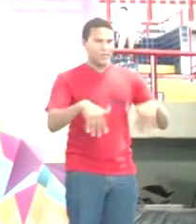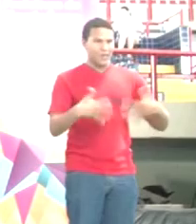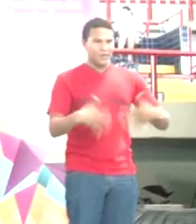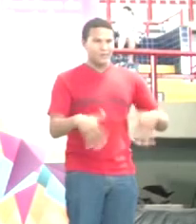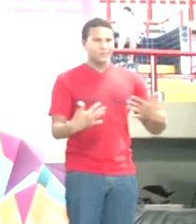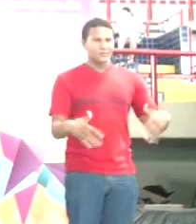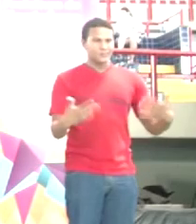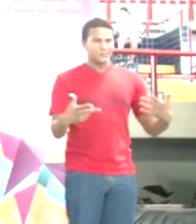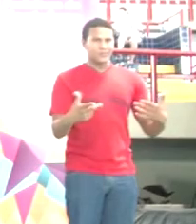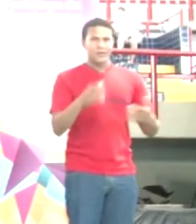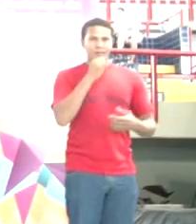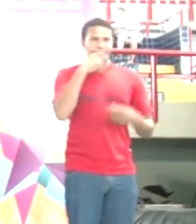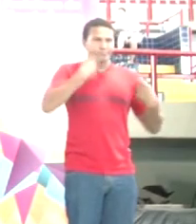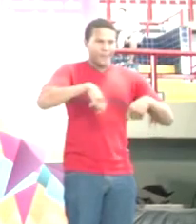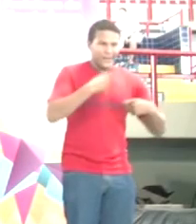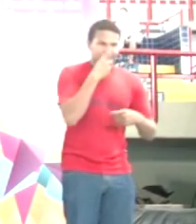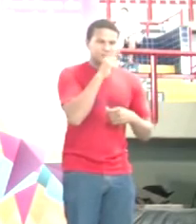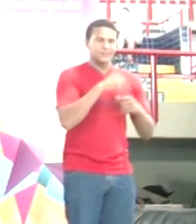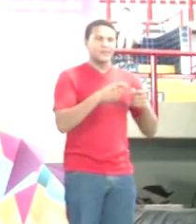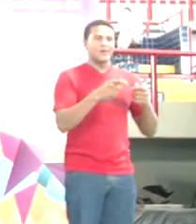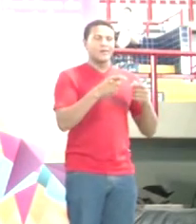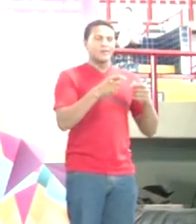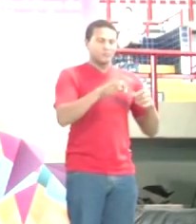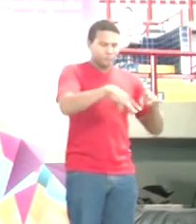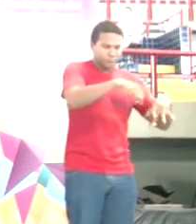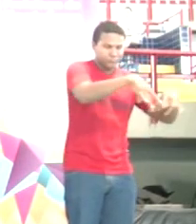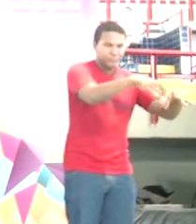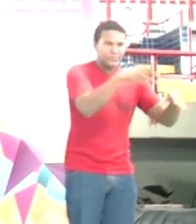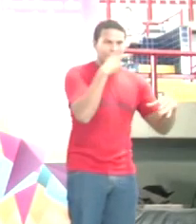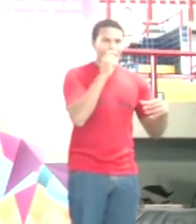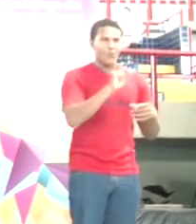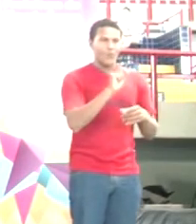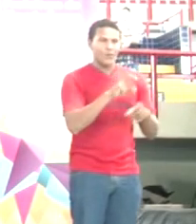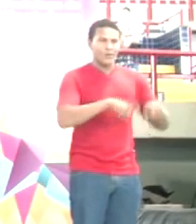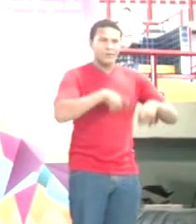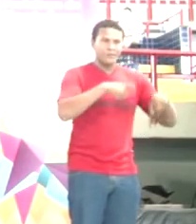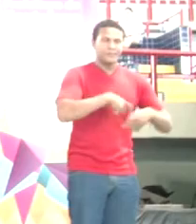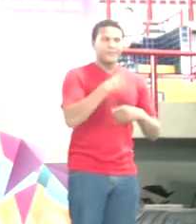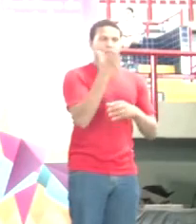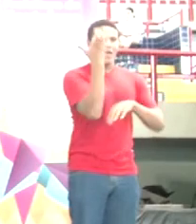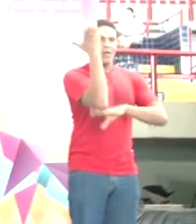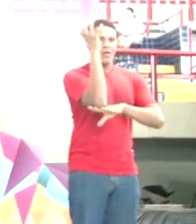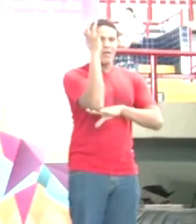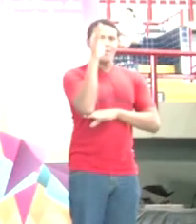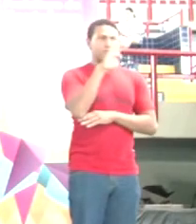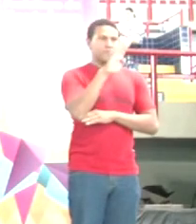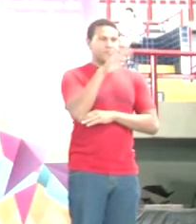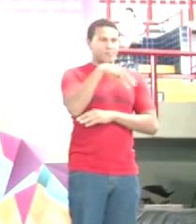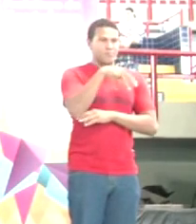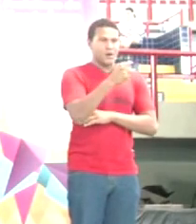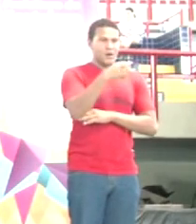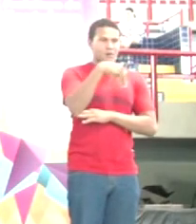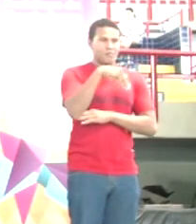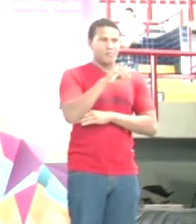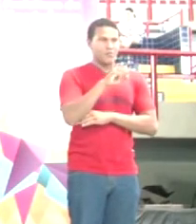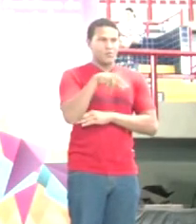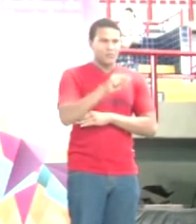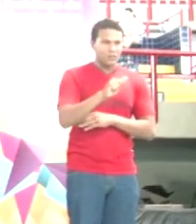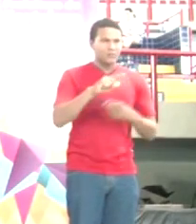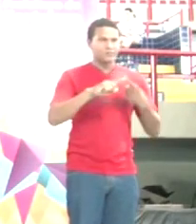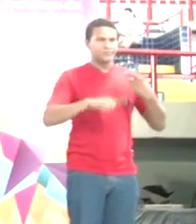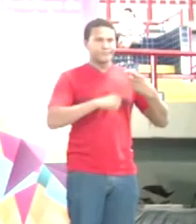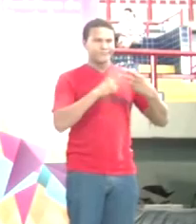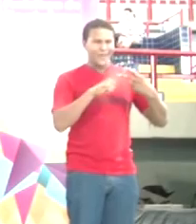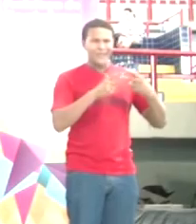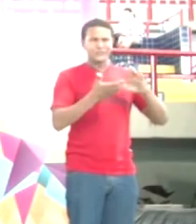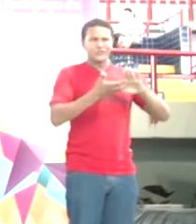por exemplo, que plantar a mamona. Aí você tem que ter uma grande área, né, para fazer essa plantação. Tem que retirar a